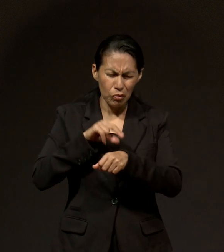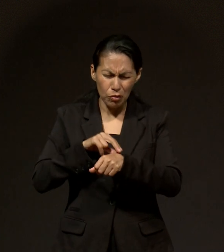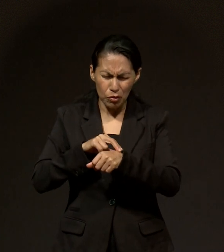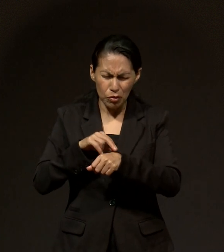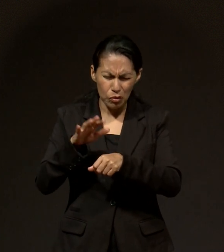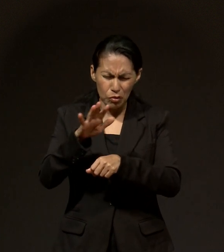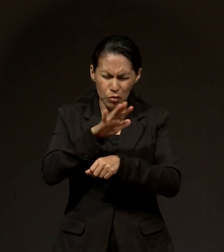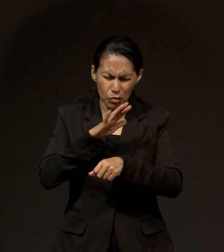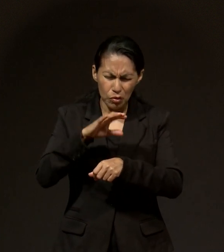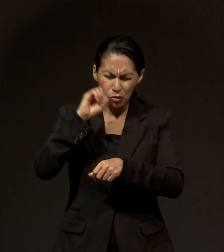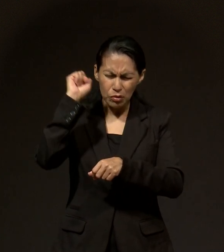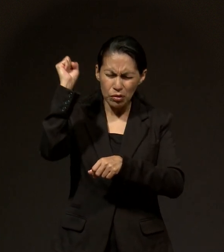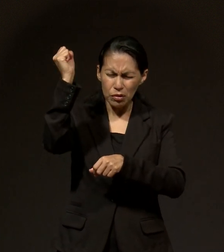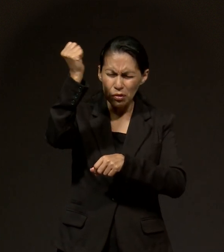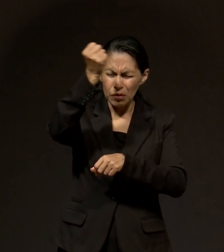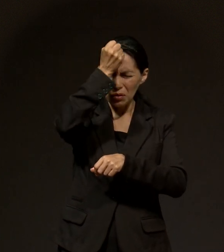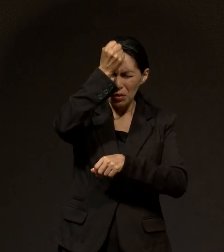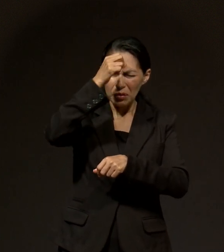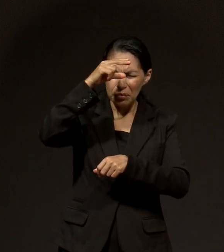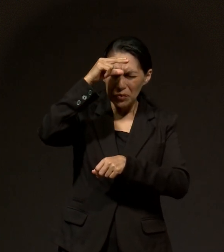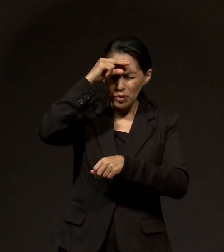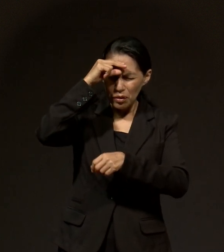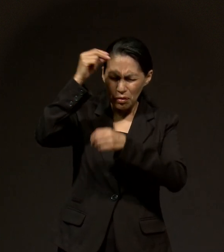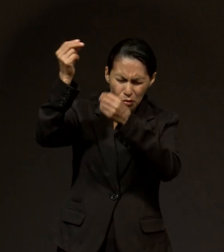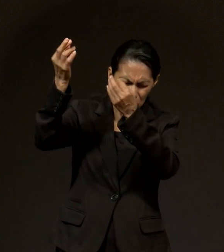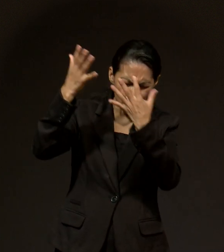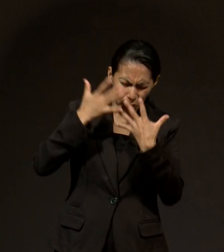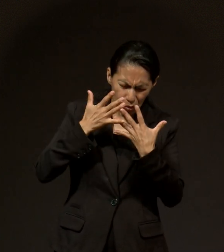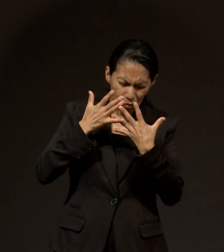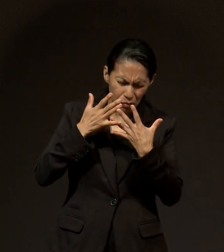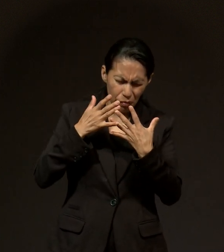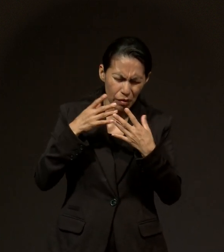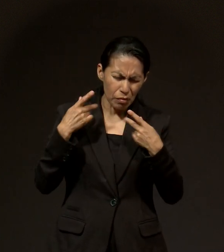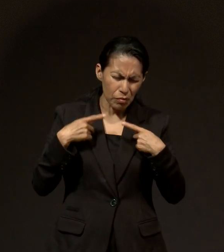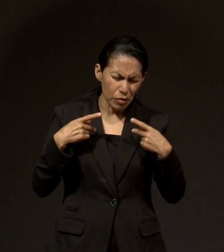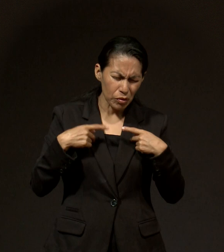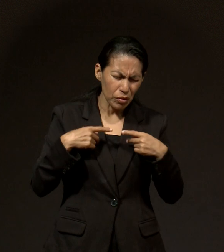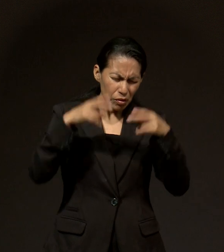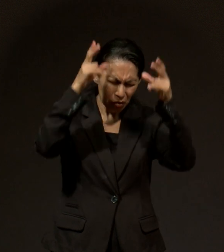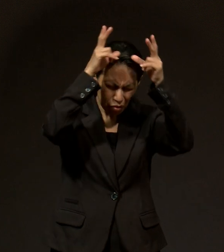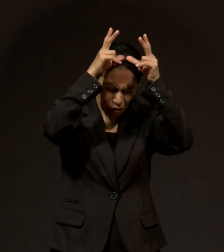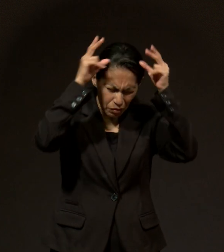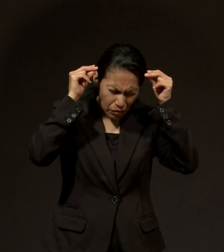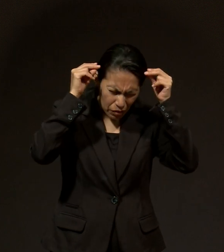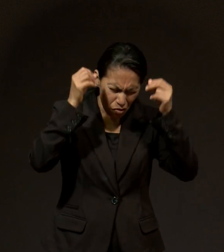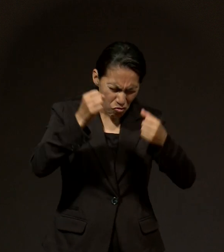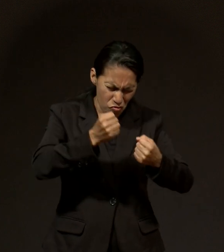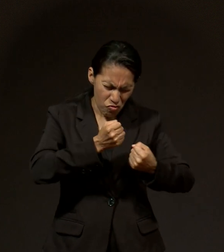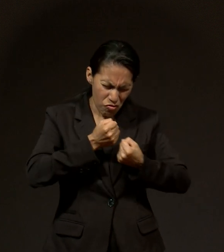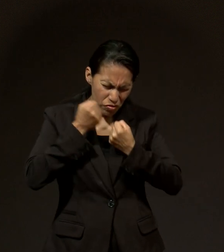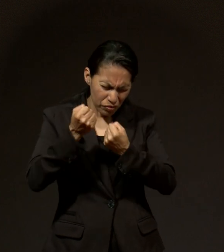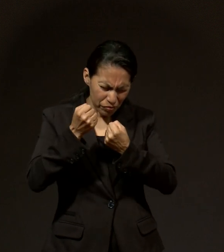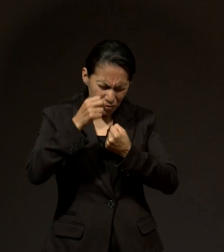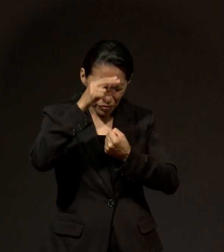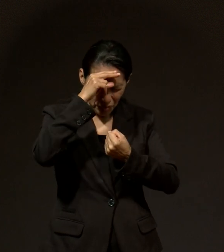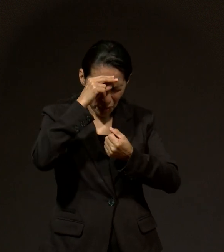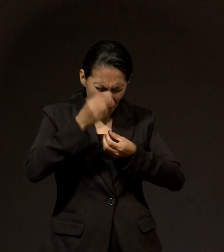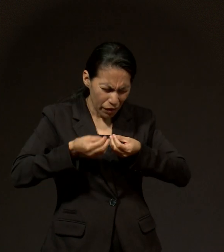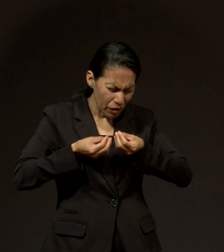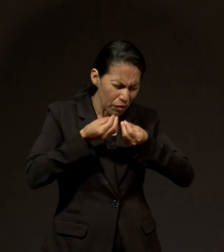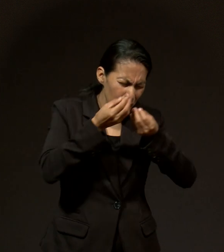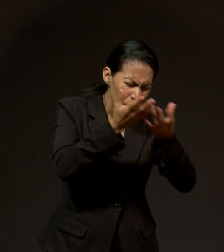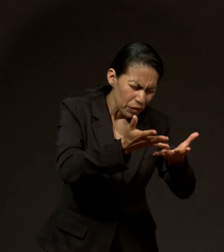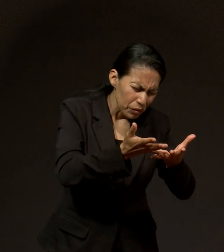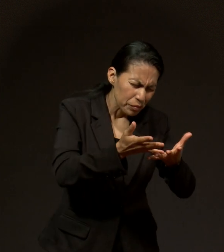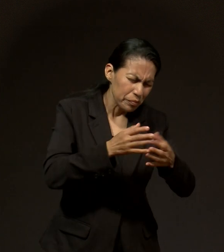conocimiento A los doctores Y dale fuerza A esos enfermeros Y enfermeras Que están con ellos Amén Así mismo